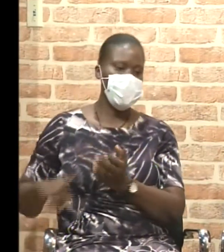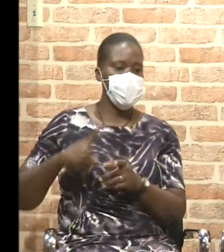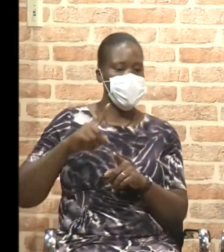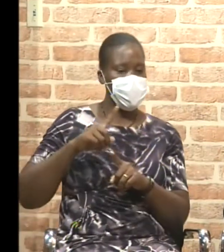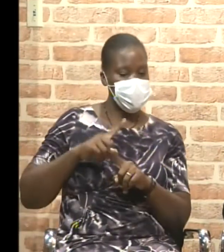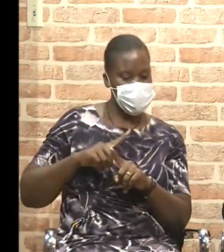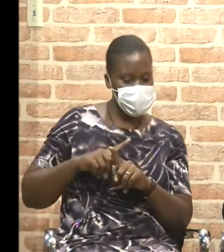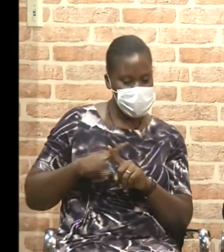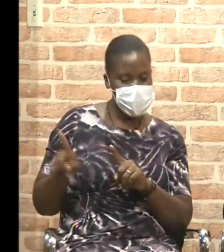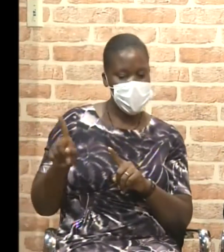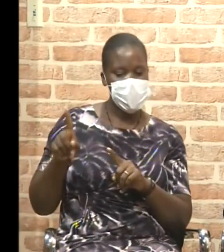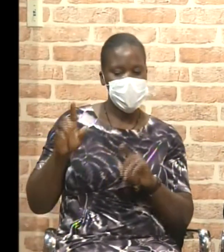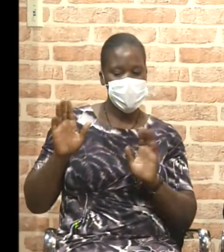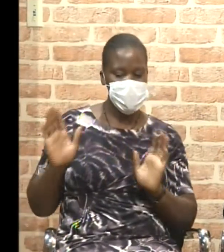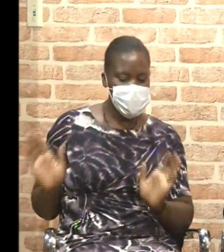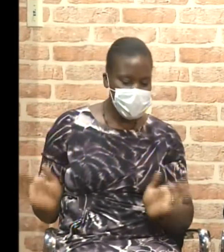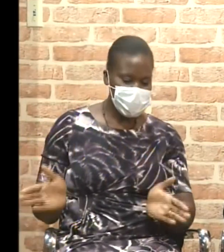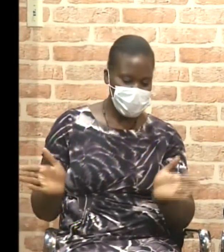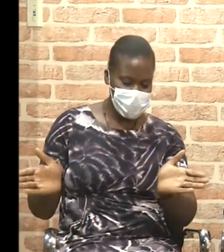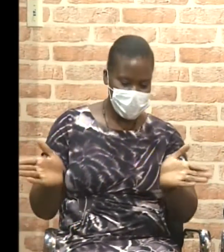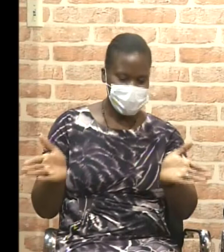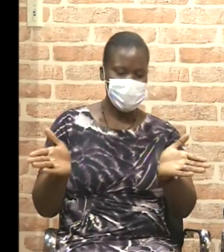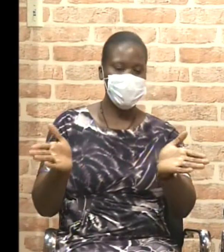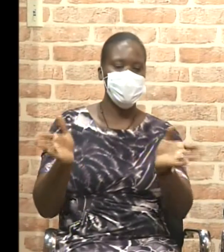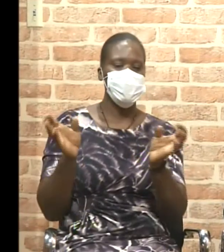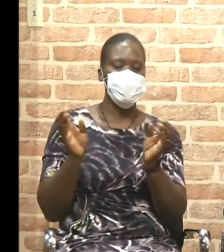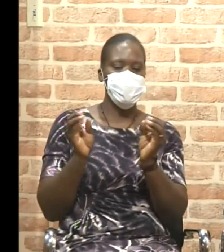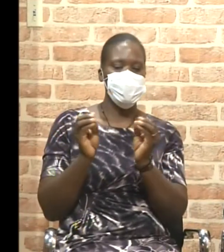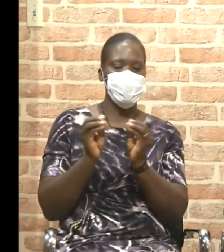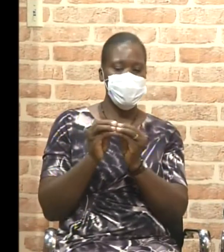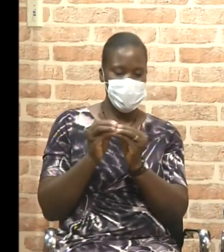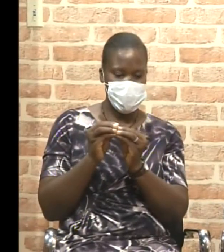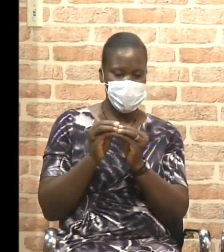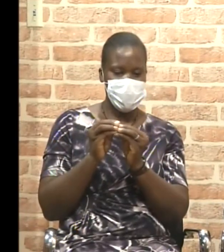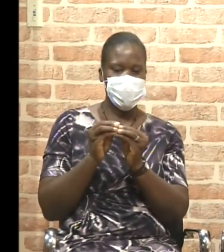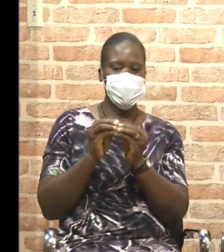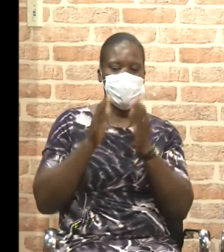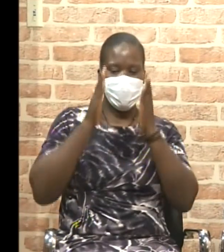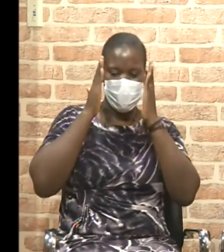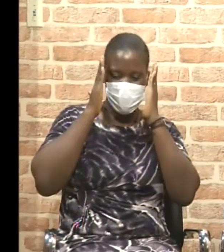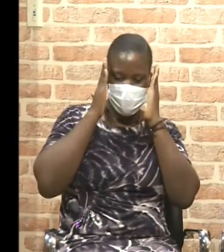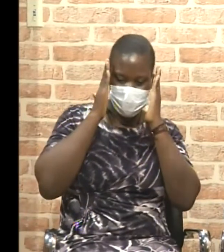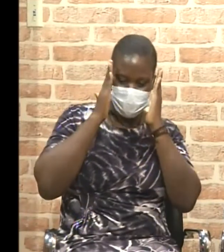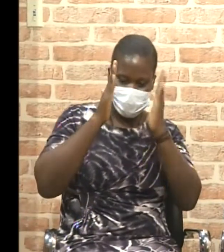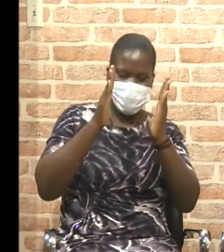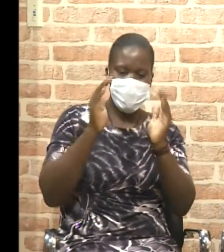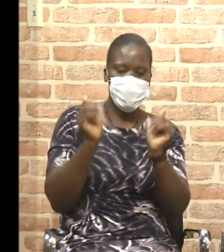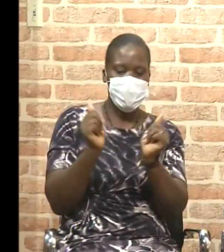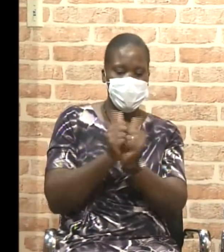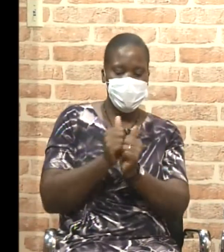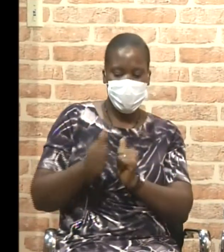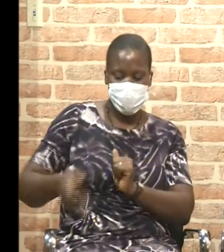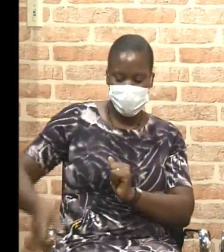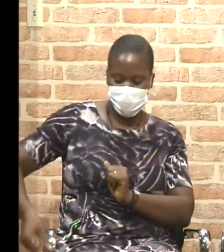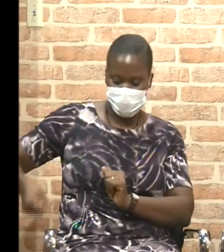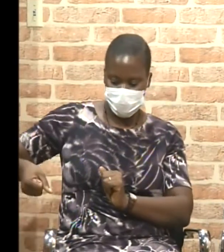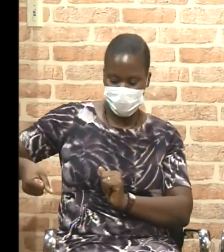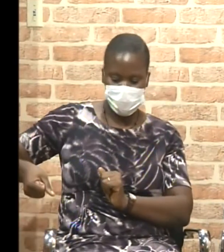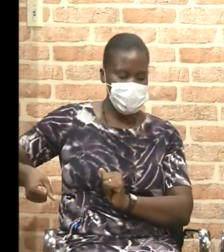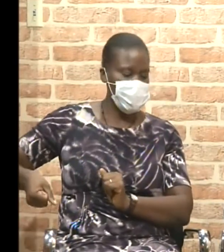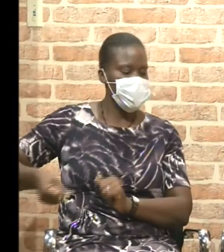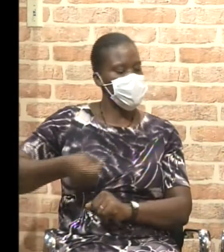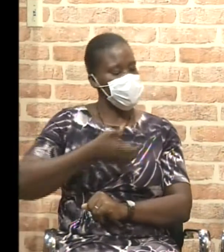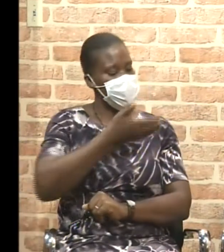gagner attention plus avec outils que a utilisé. Parce que justement le monde par exemple canne